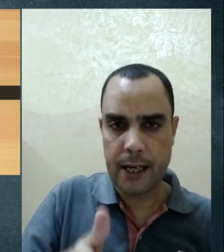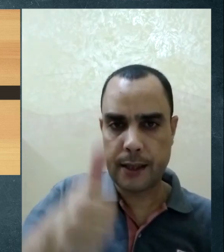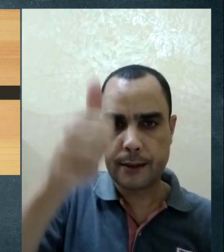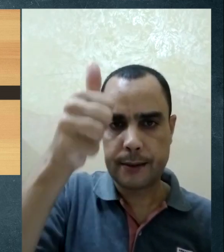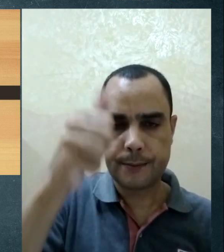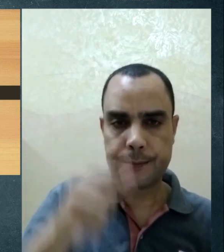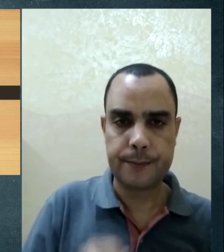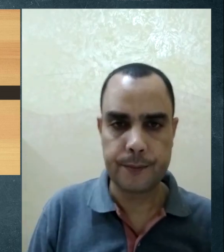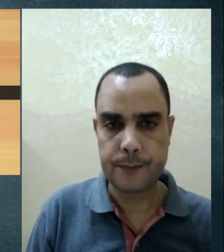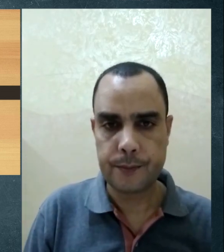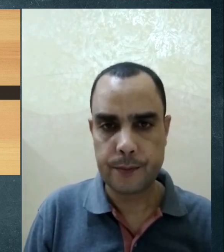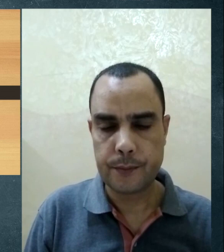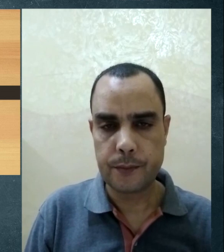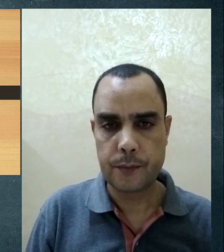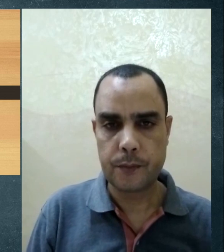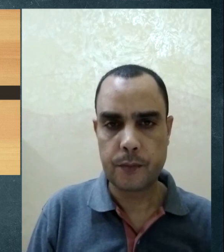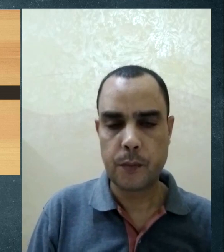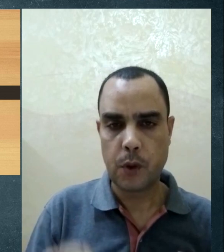وهنا